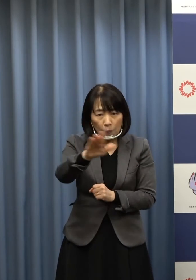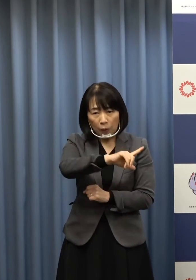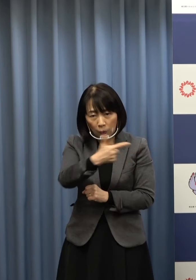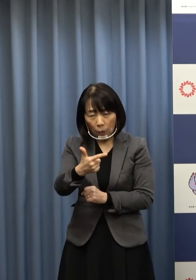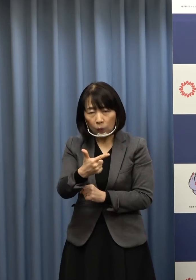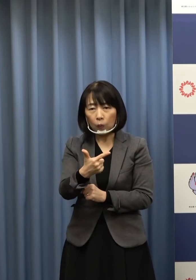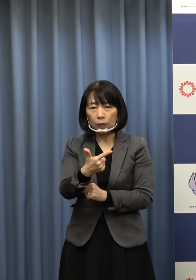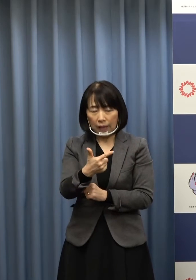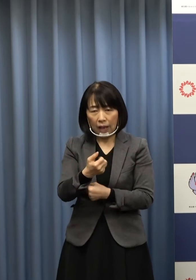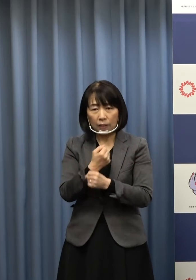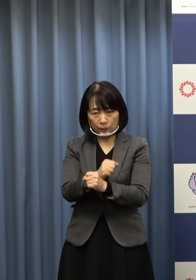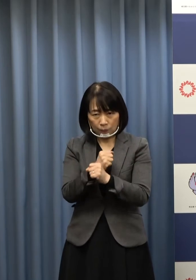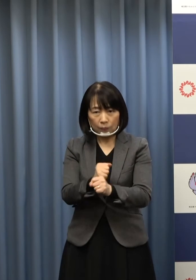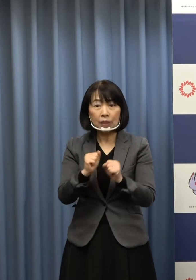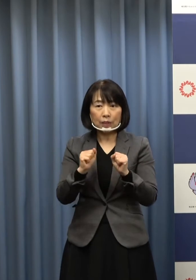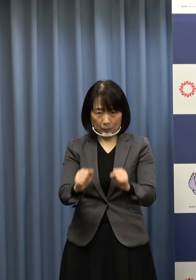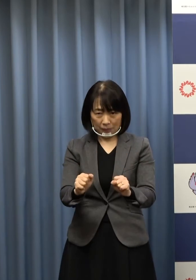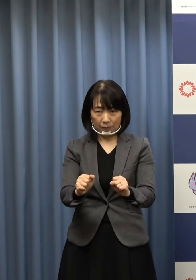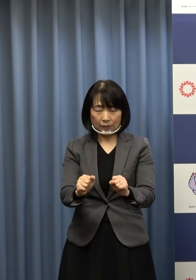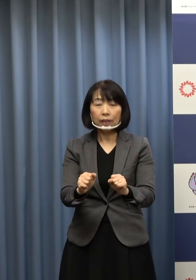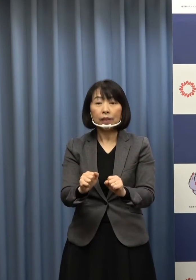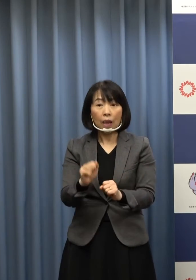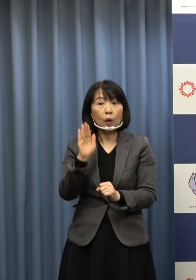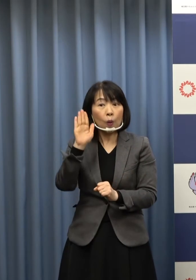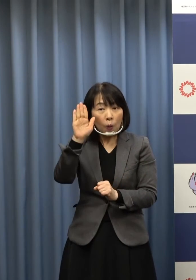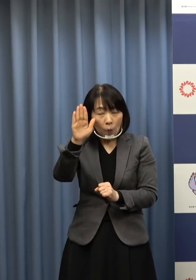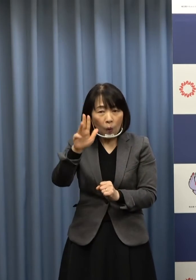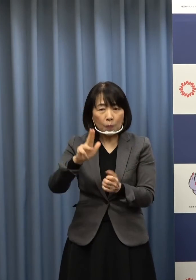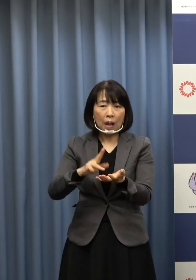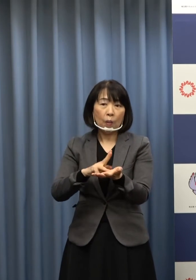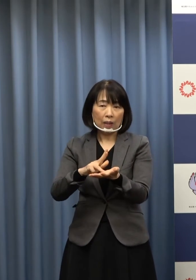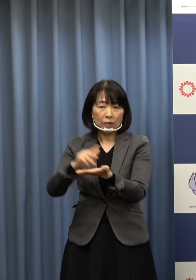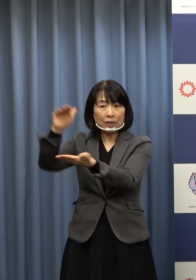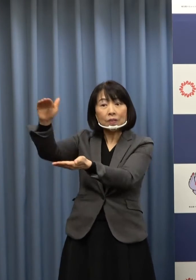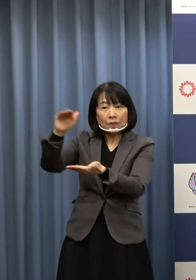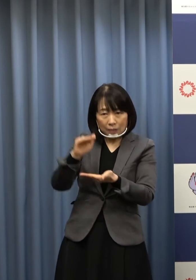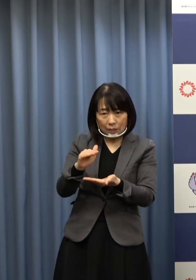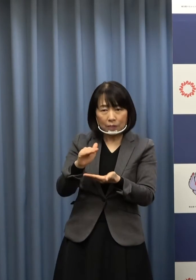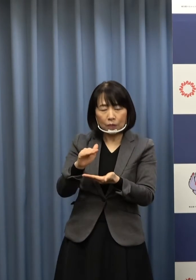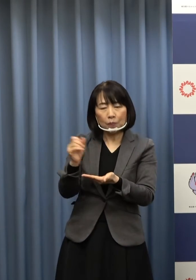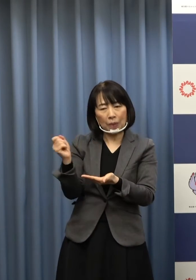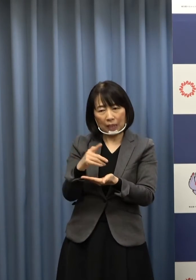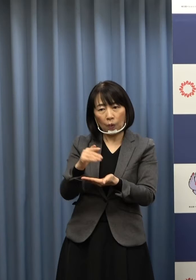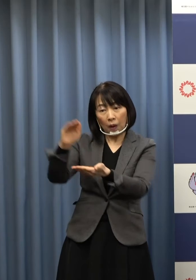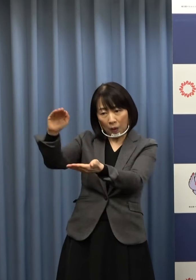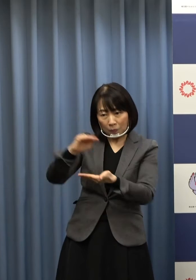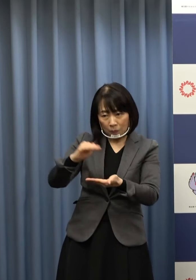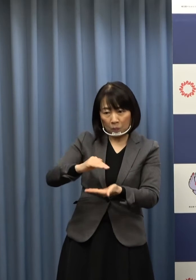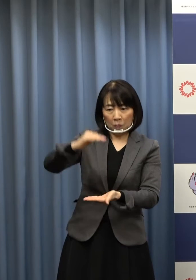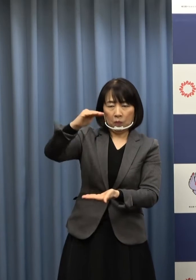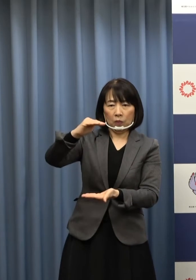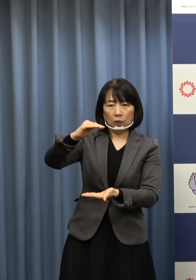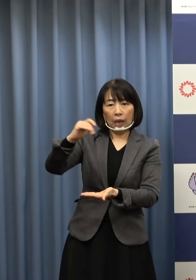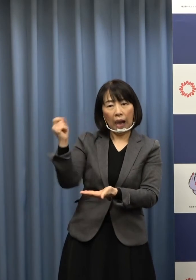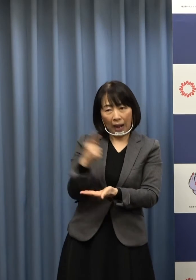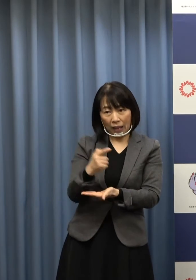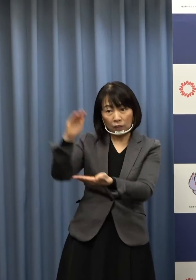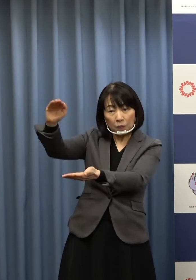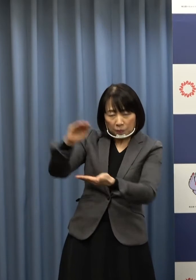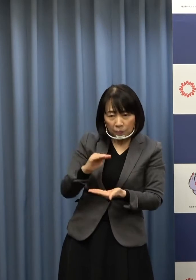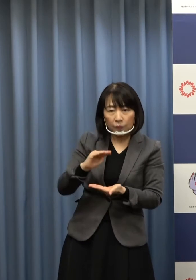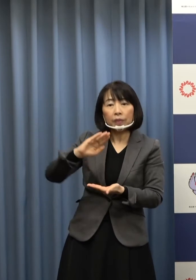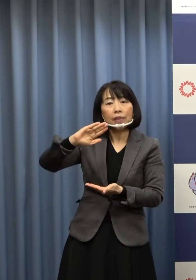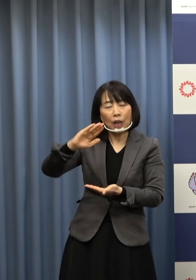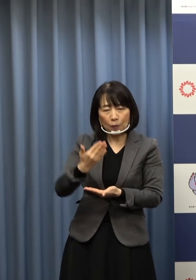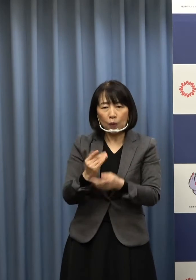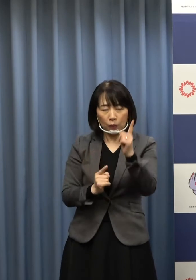が多少これから増えようがですね、多少早くなろうが、これしばらくは、感染拡大の防